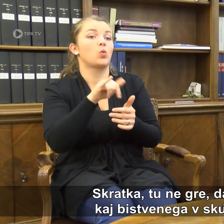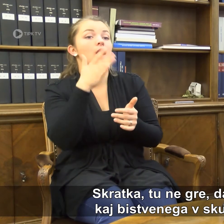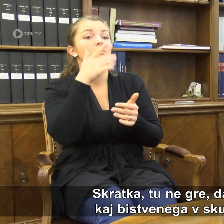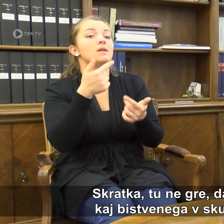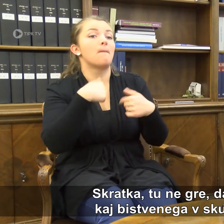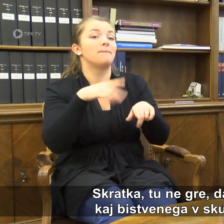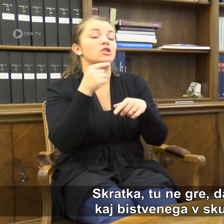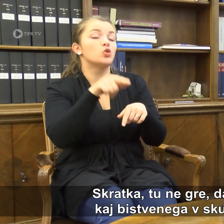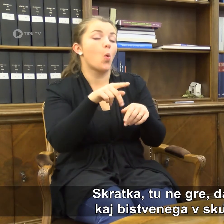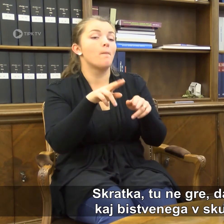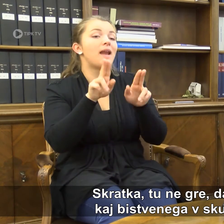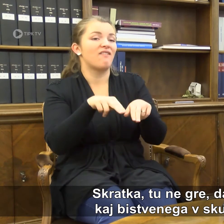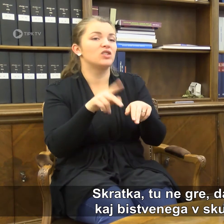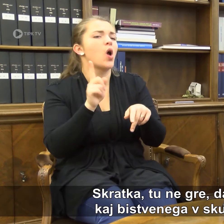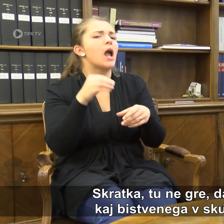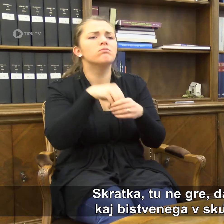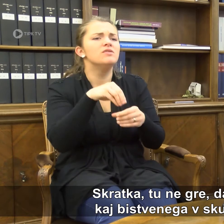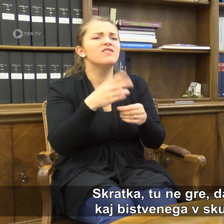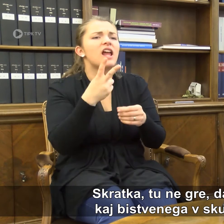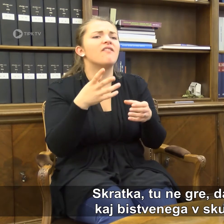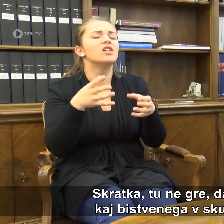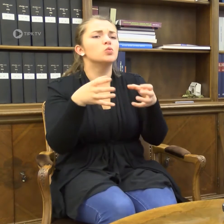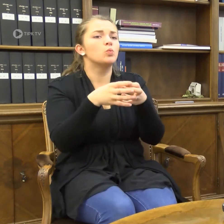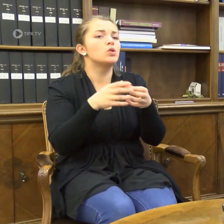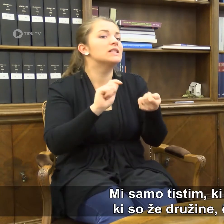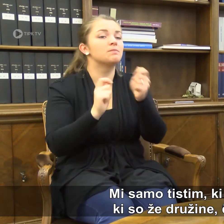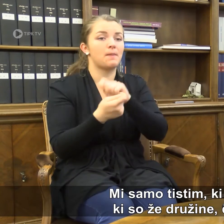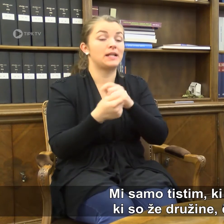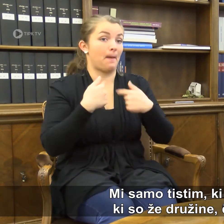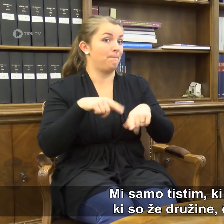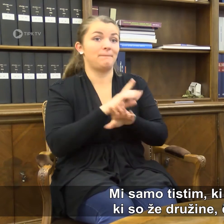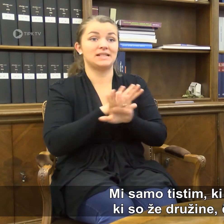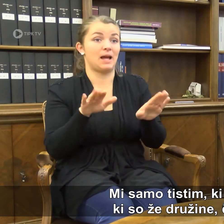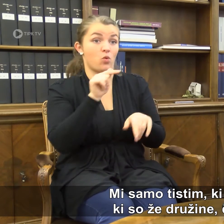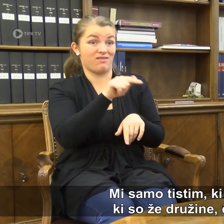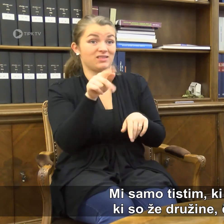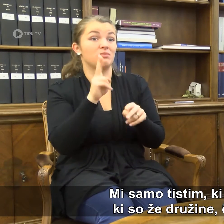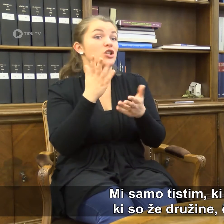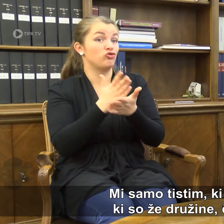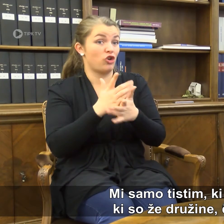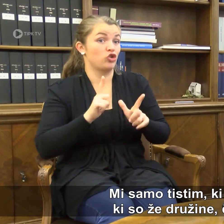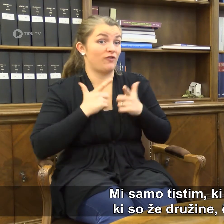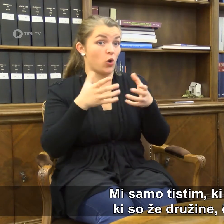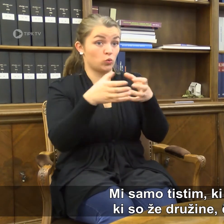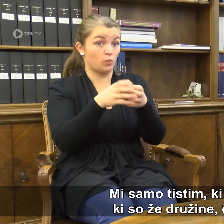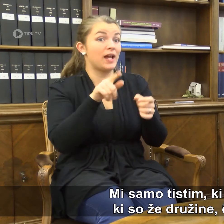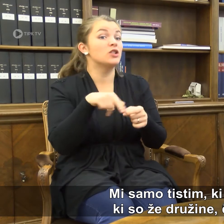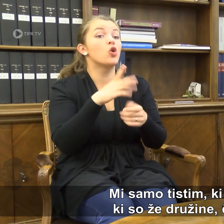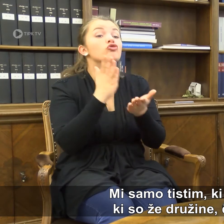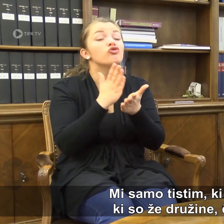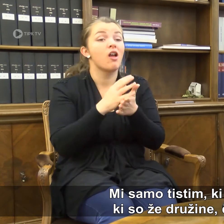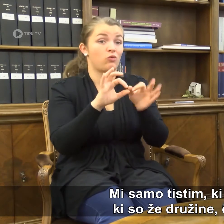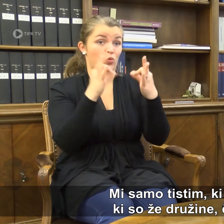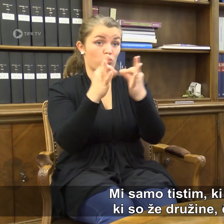s to pravico kaj bistvenega v skupnosti spremenili. Mi samo tistim, ki že živijo skupaj, ki so že